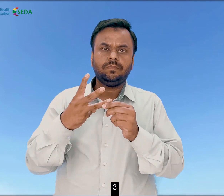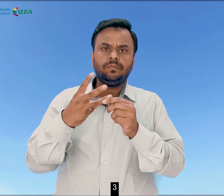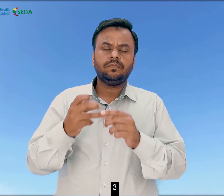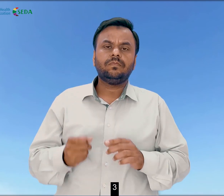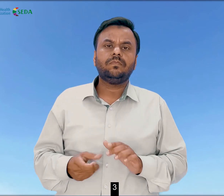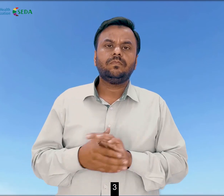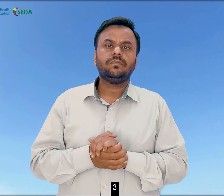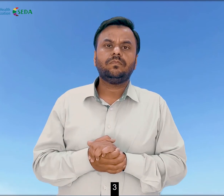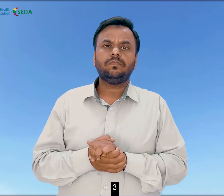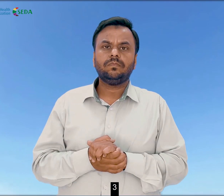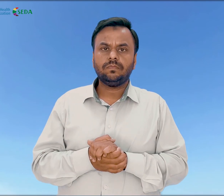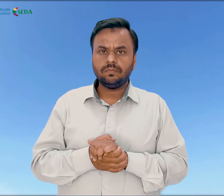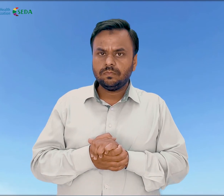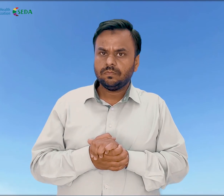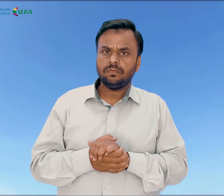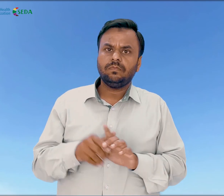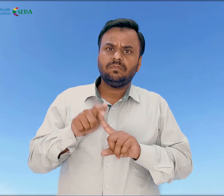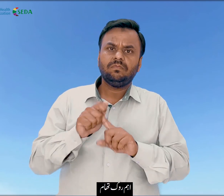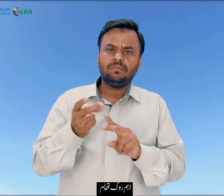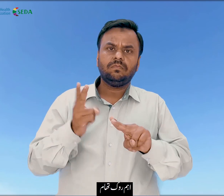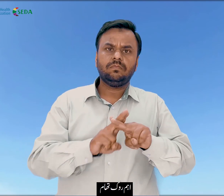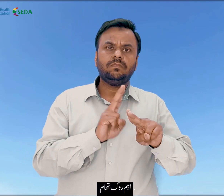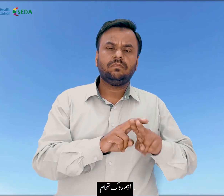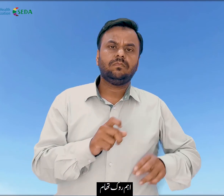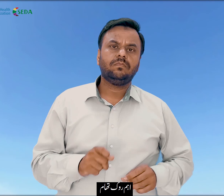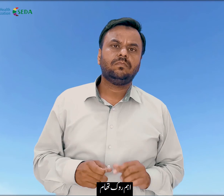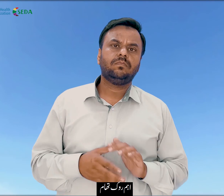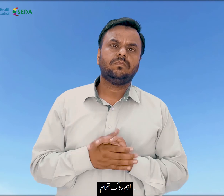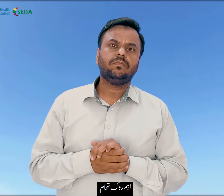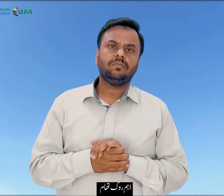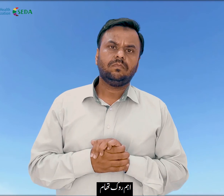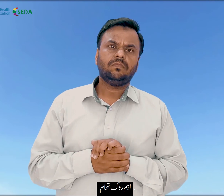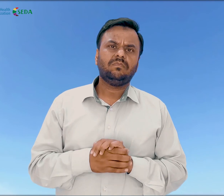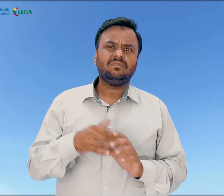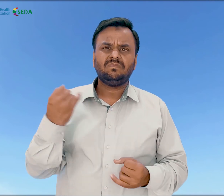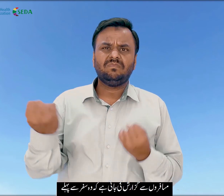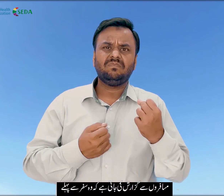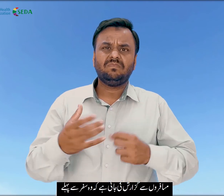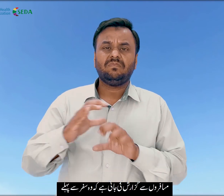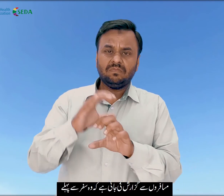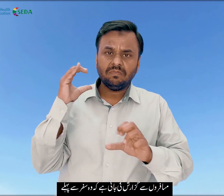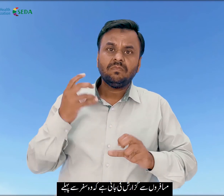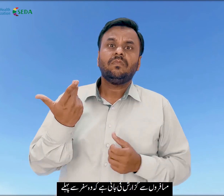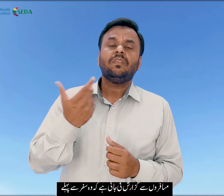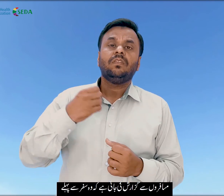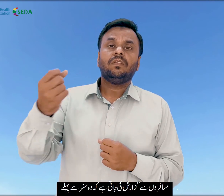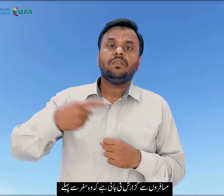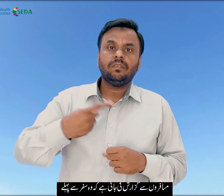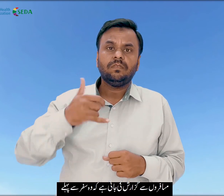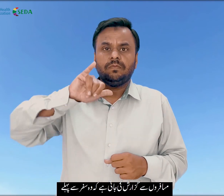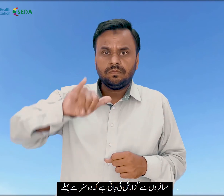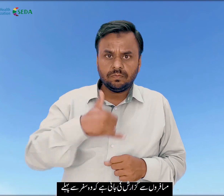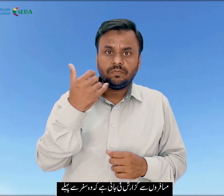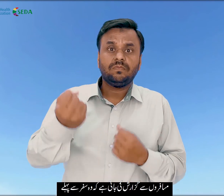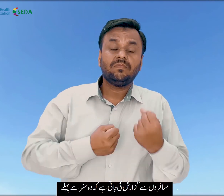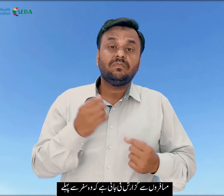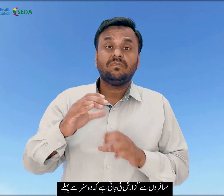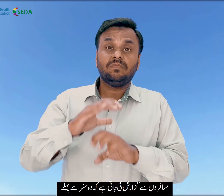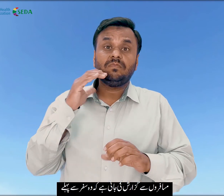نمبر 3، اہم روک تھام۔ مسافروں سے گزارش کی جاتی ہے کہ وہ سفر